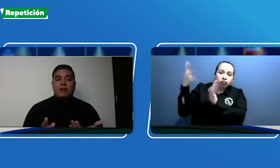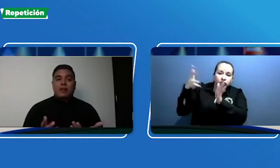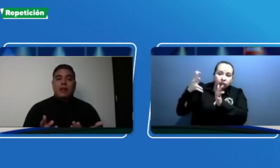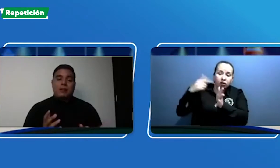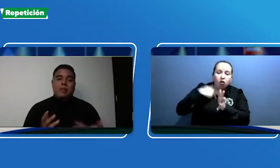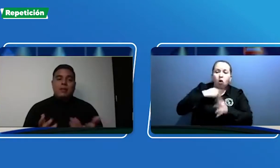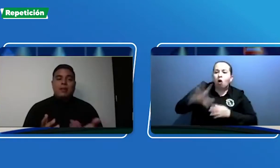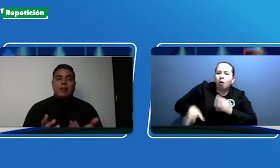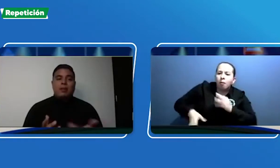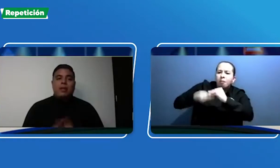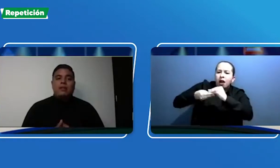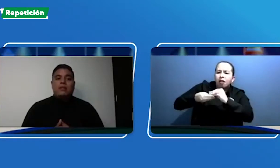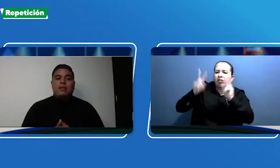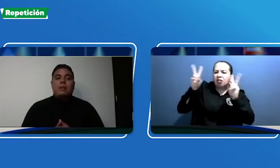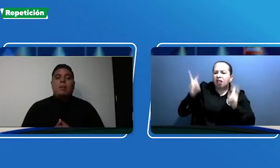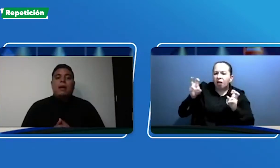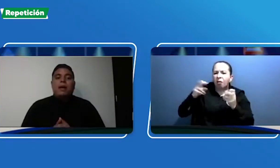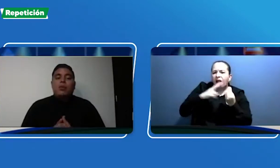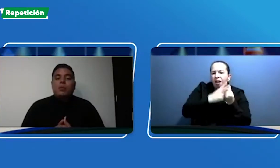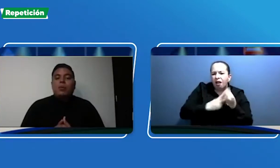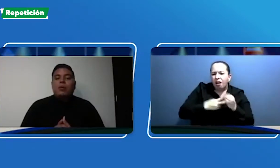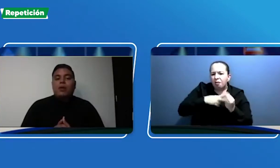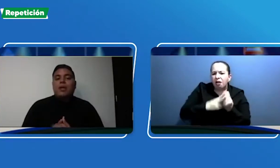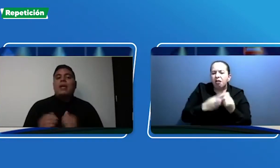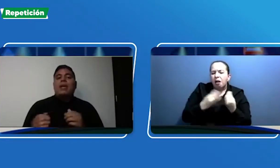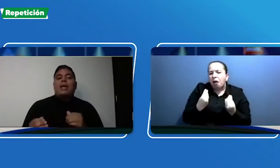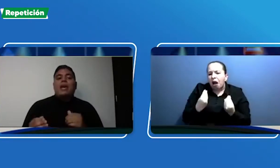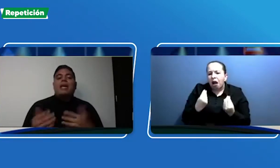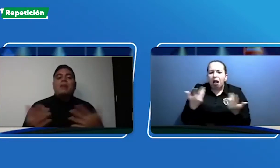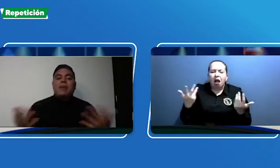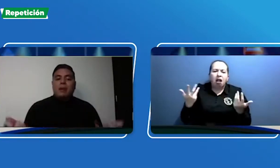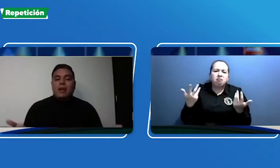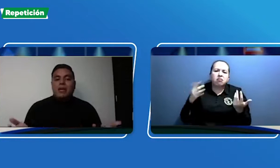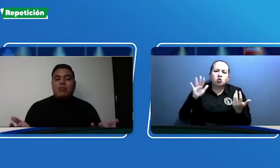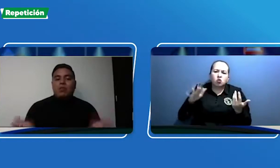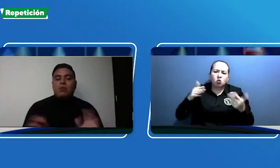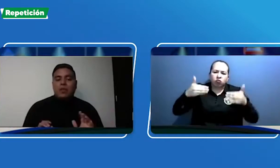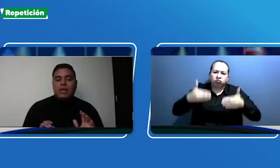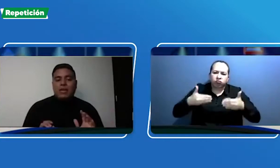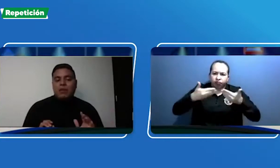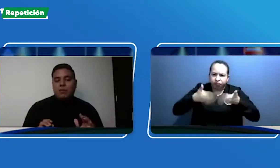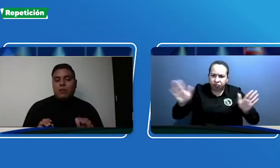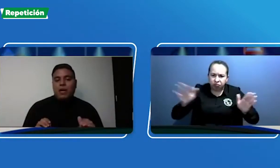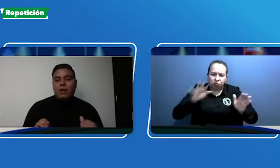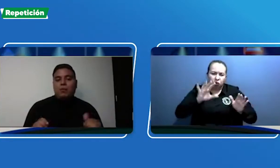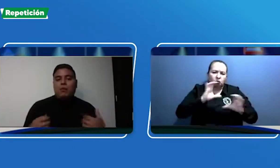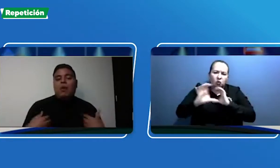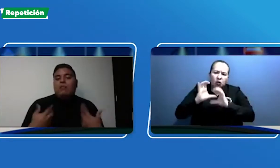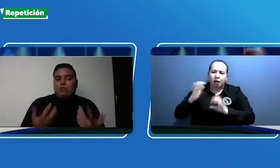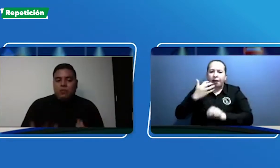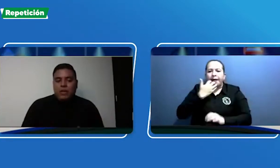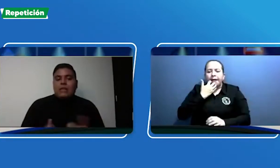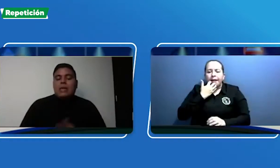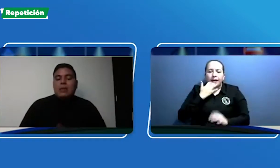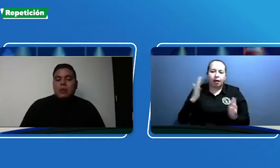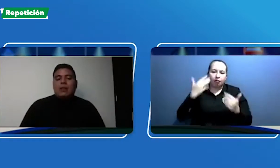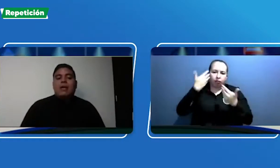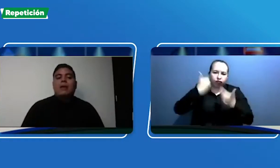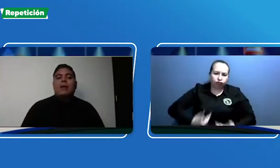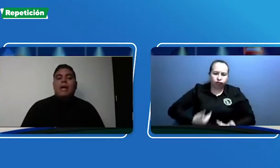diferentes herramientas que pueden existir para uno poder eliminar barreras comunicativas por ejemplo la función del